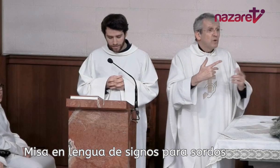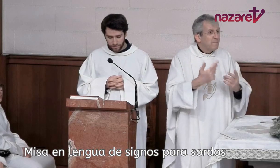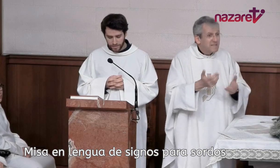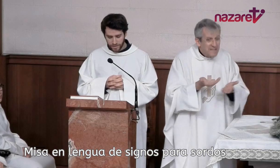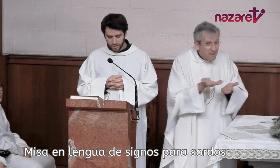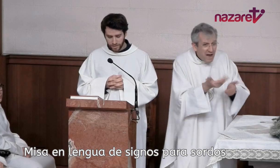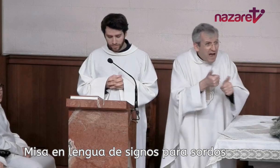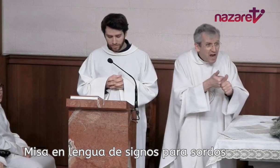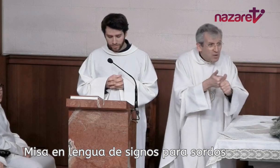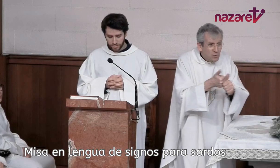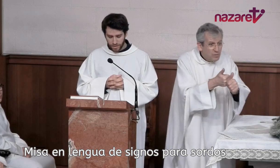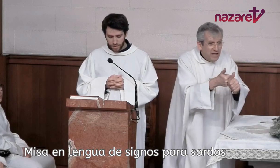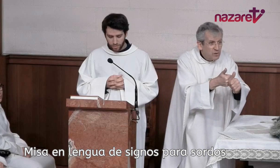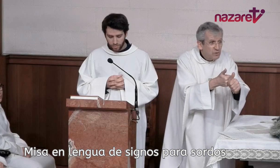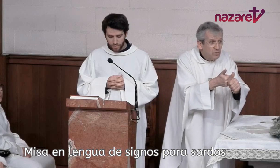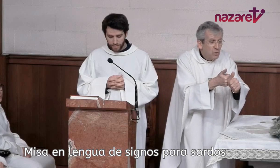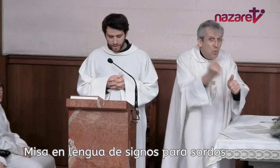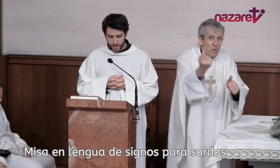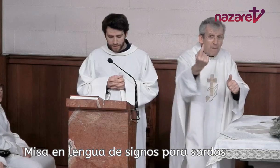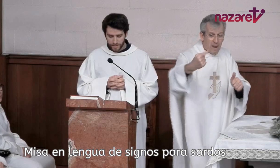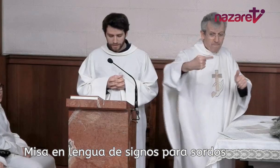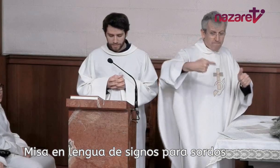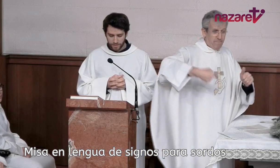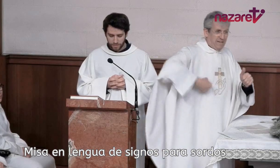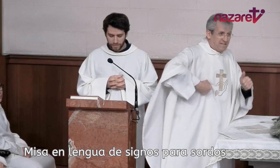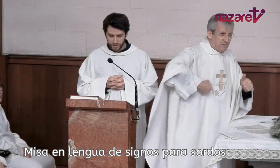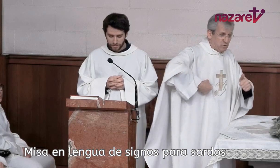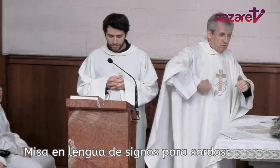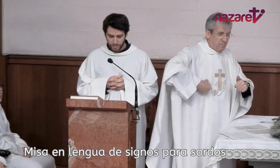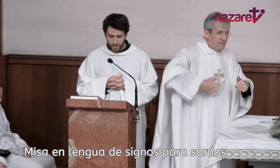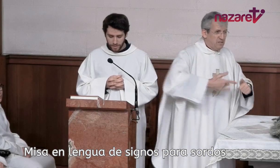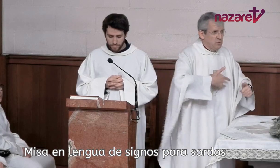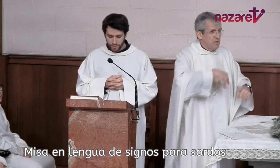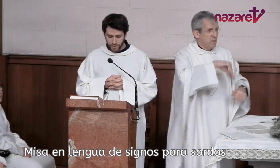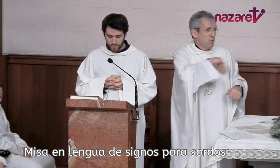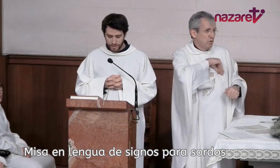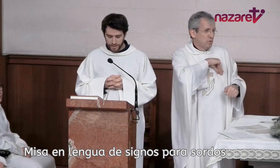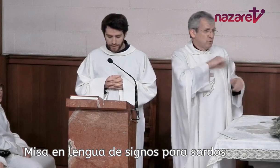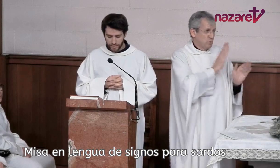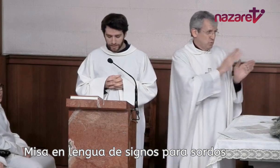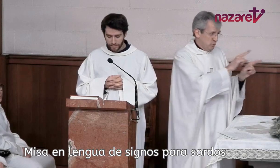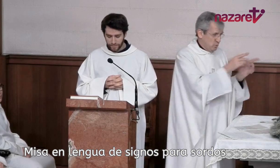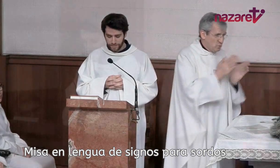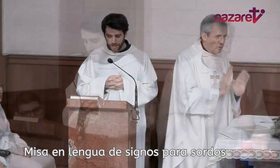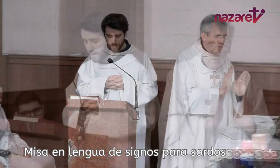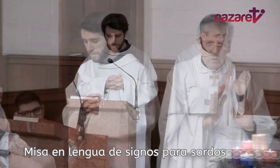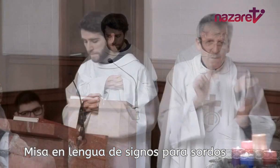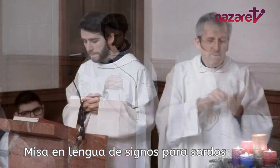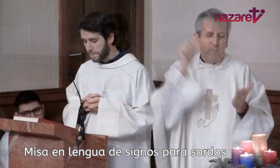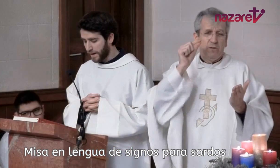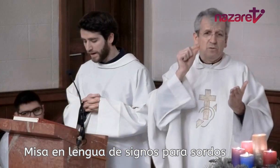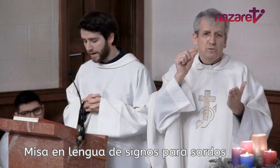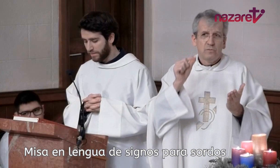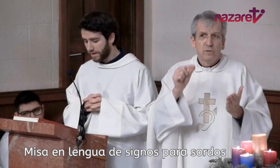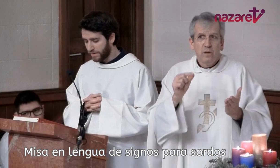a un sitio seguro, una bala le traspasó el pecho, muriendo al instante. Él hablaba